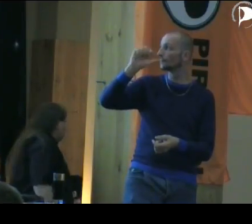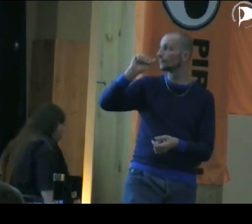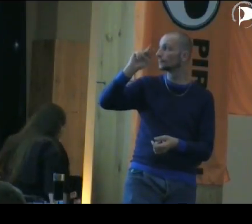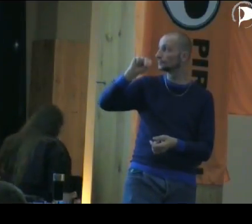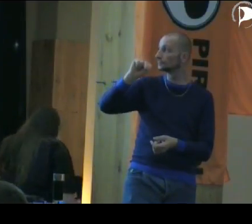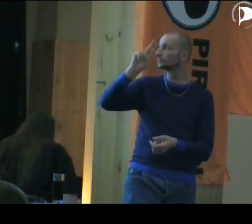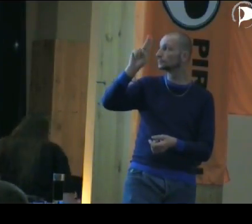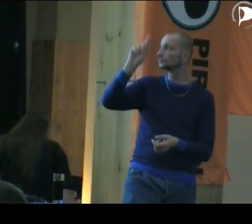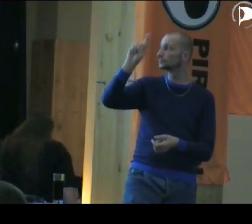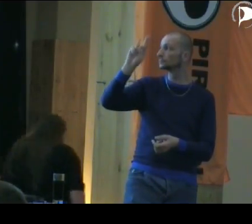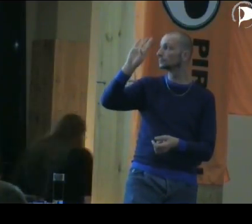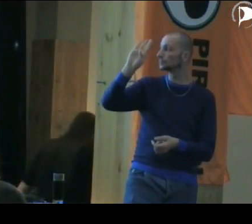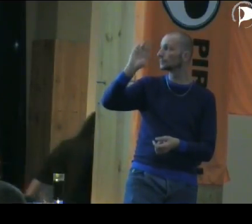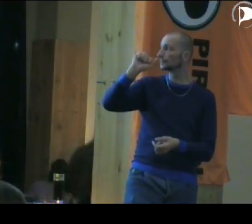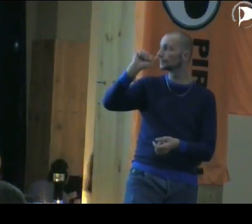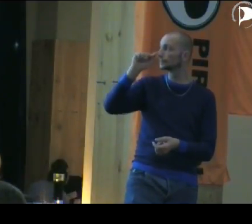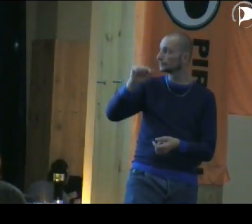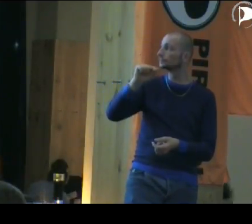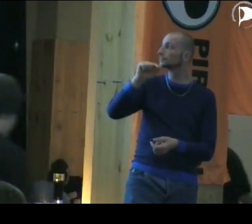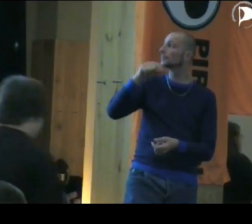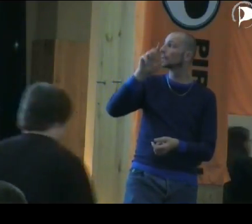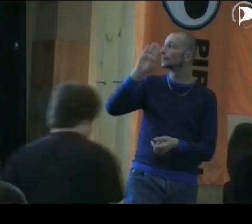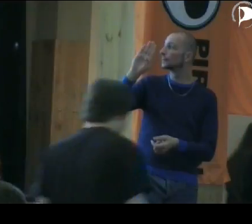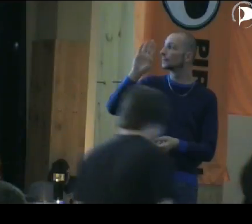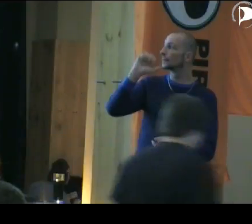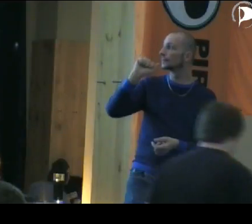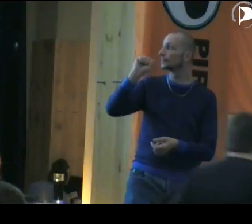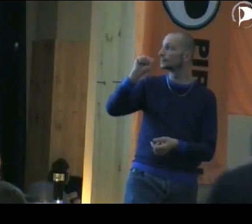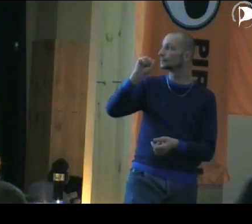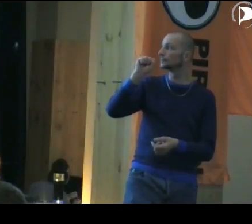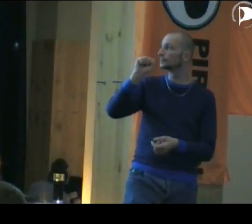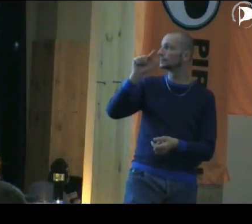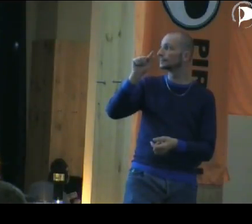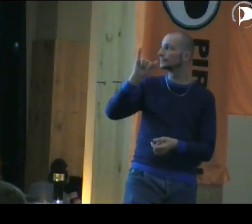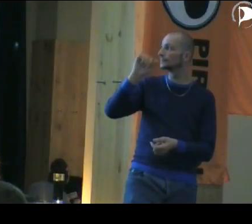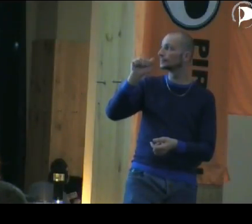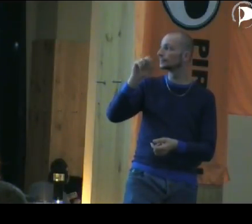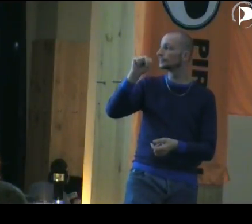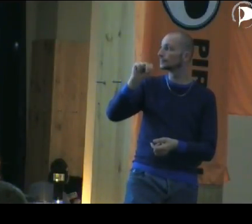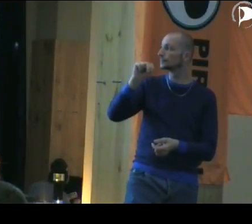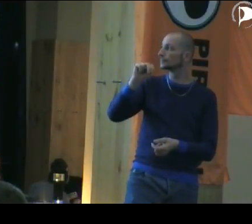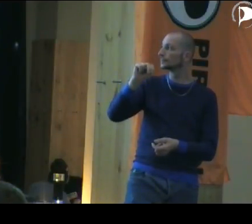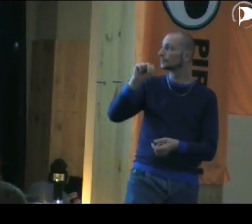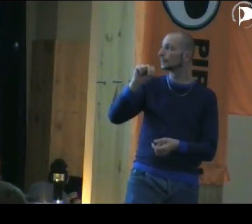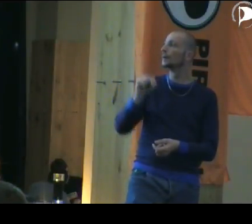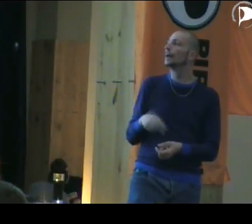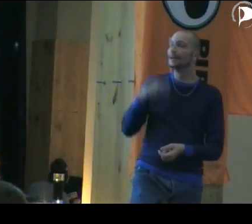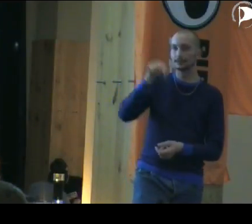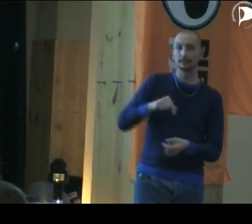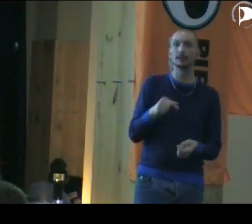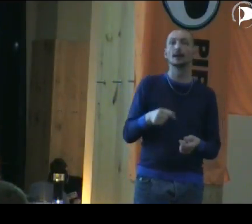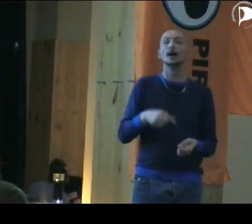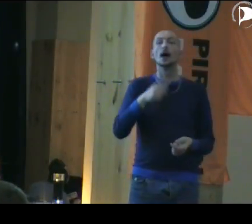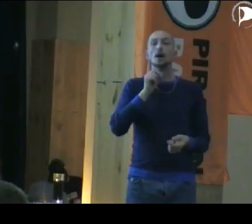aufmerksamkeit schiedsgericht wir müssen die schiedsrichter der satz richter jetzt rennt wenige trennten war gingen wir würden das jetzt wieder wie vor